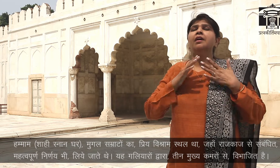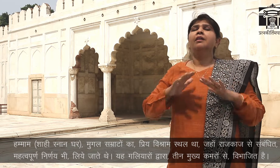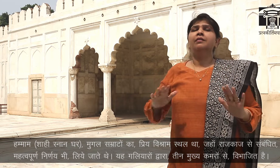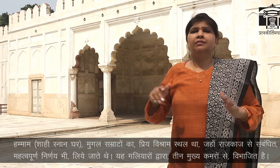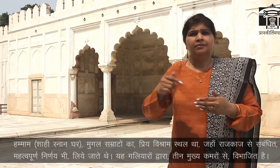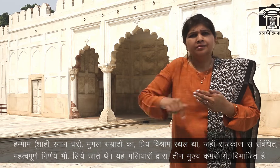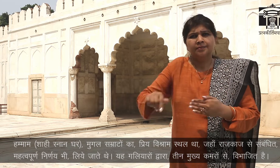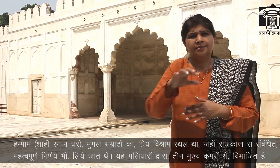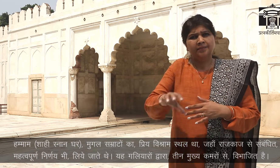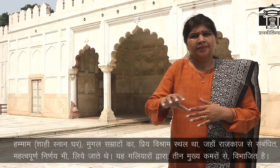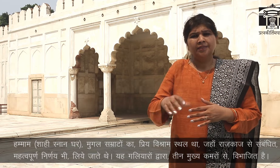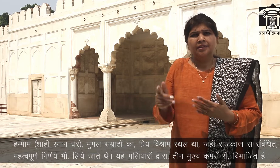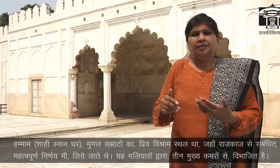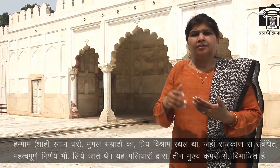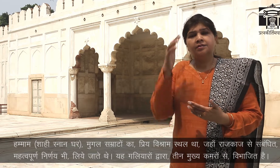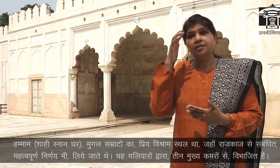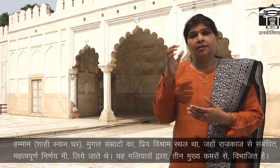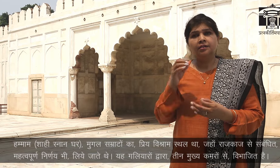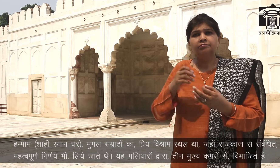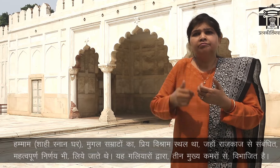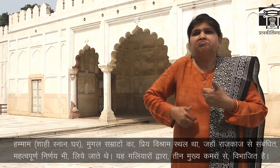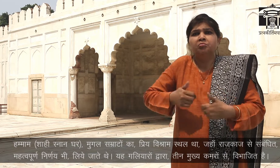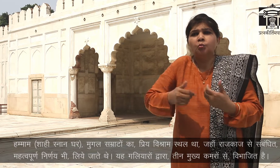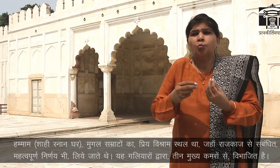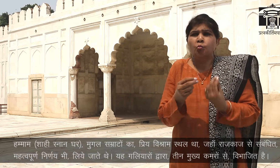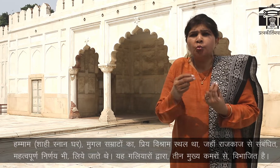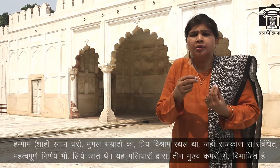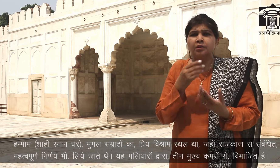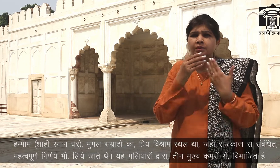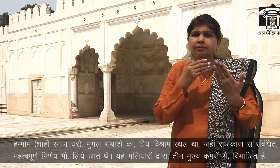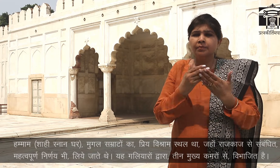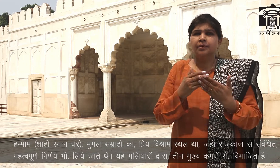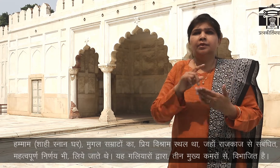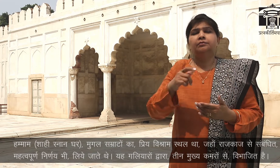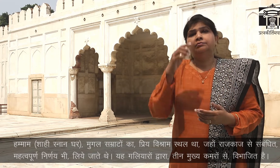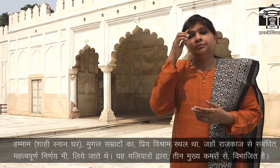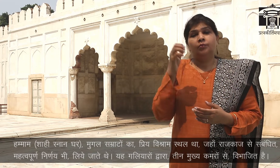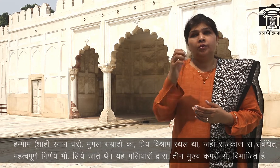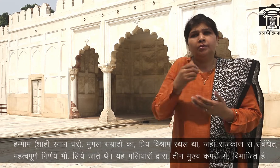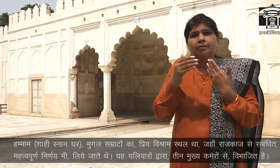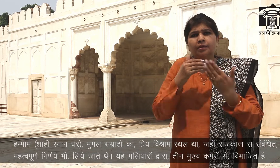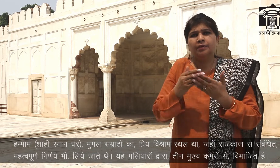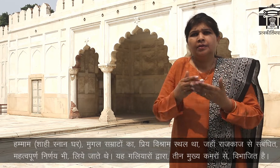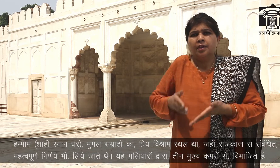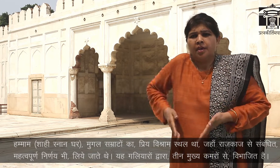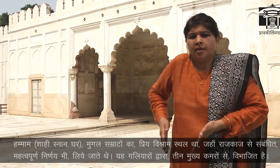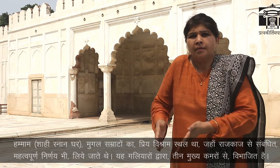से संबंधित महत्वपूर्ण निर्णय भी लिए जाते थे। यह गलियारों द्वारा 3 मुख्य कमरों